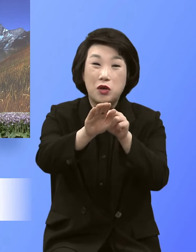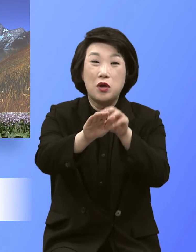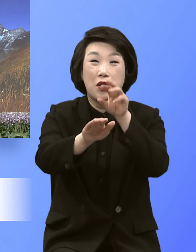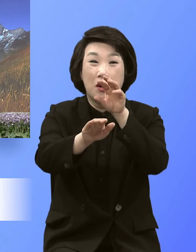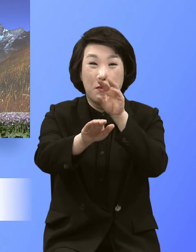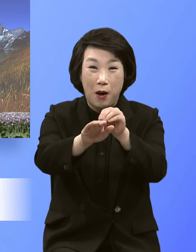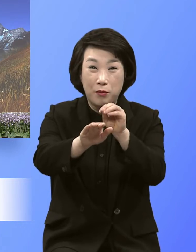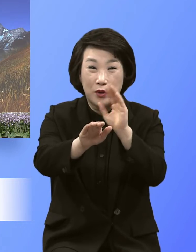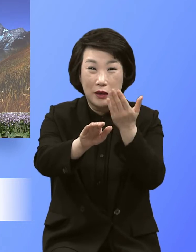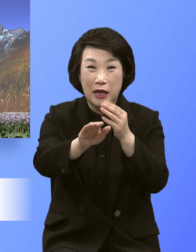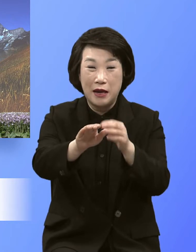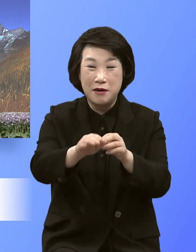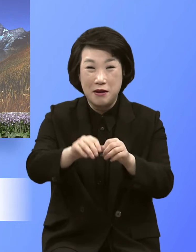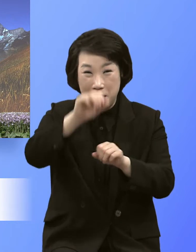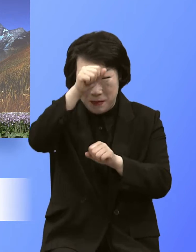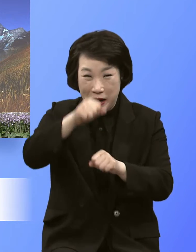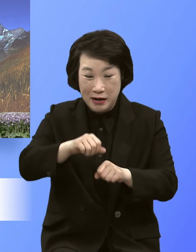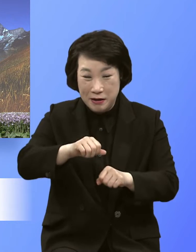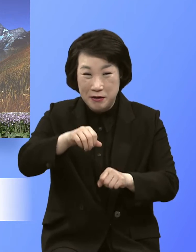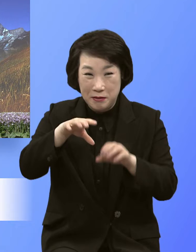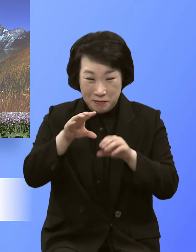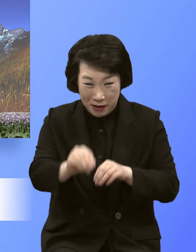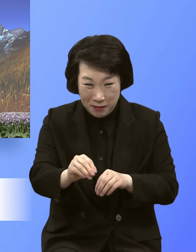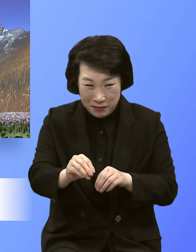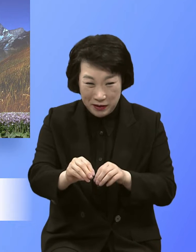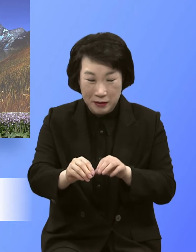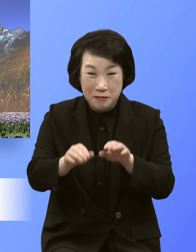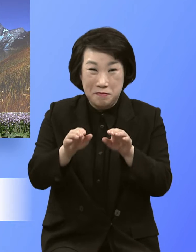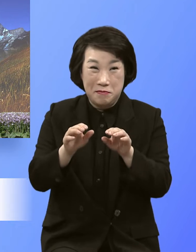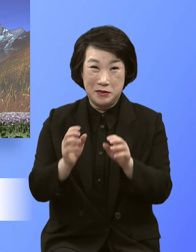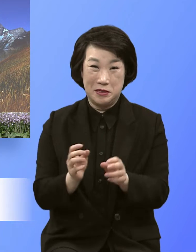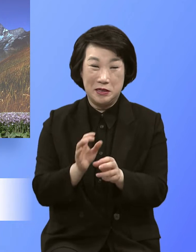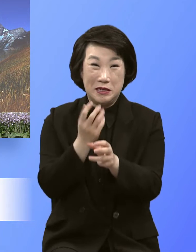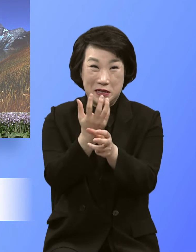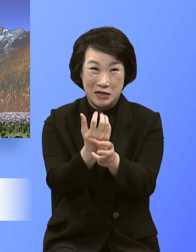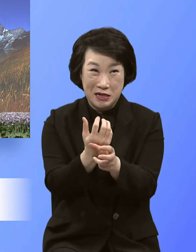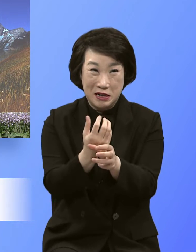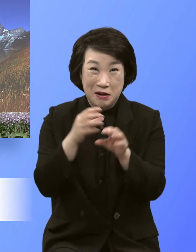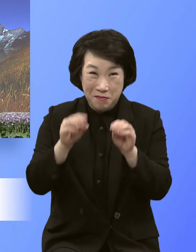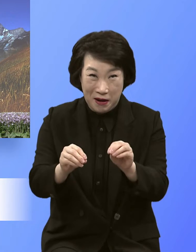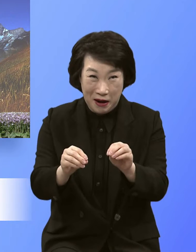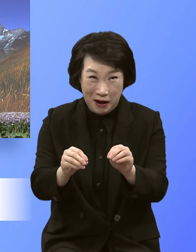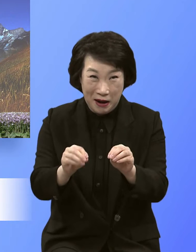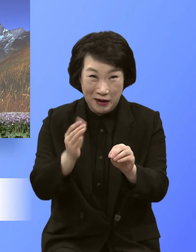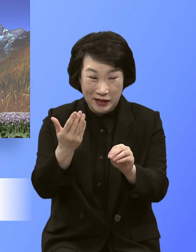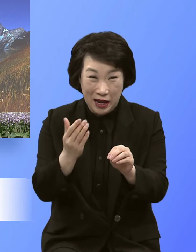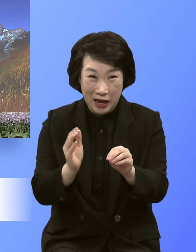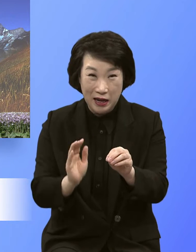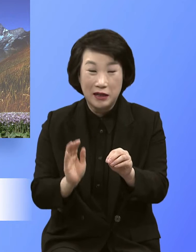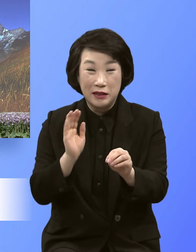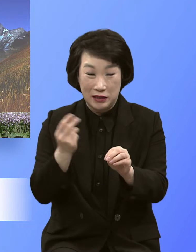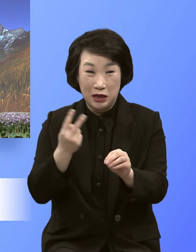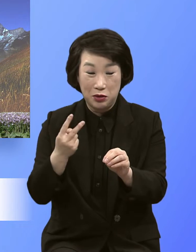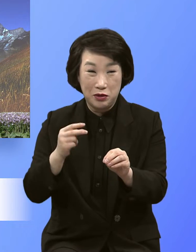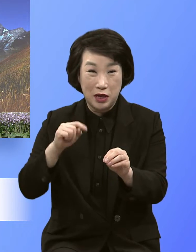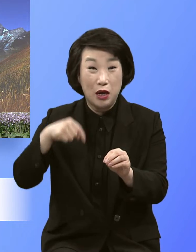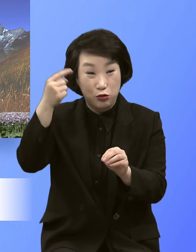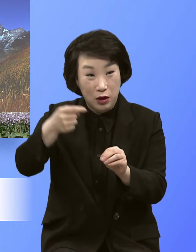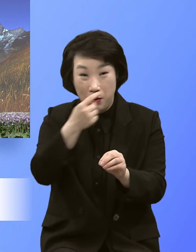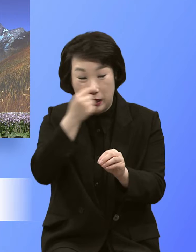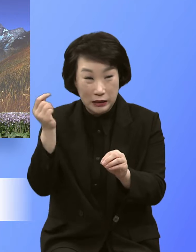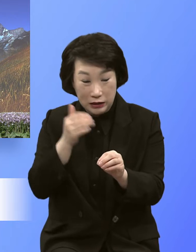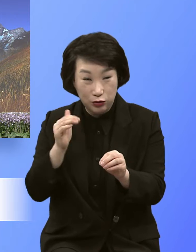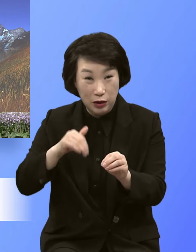브레이크 딱 받고 딱 씁니다. 서고서 조금 있다 올라가세요. 그래.